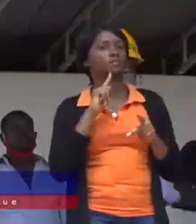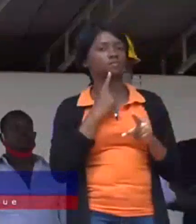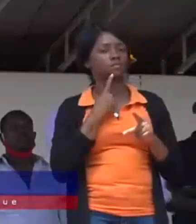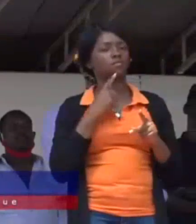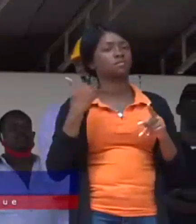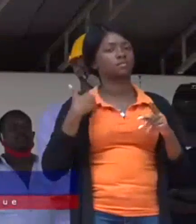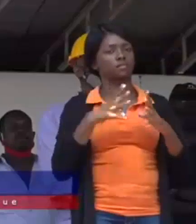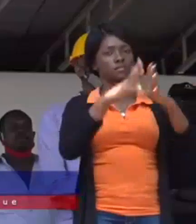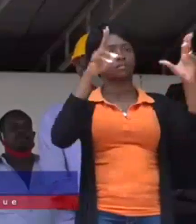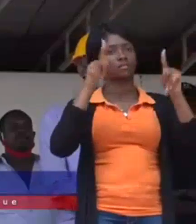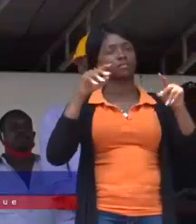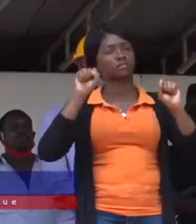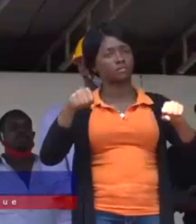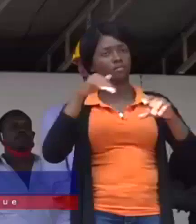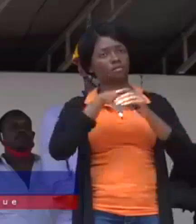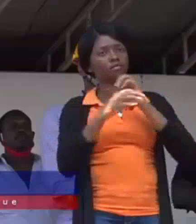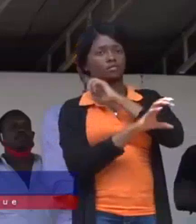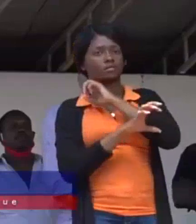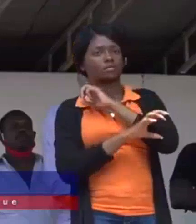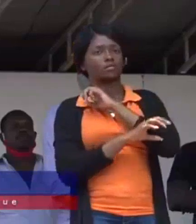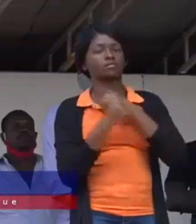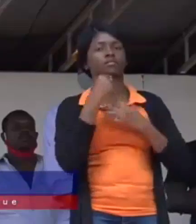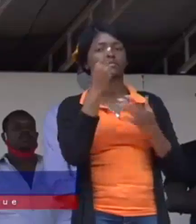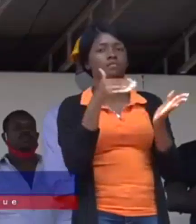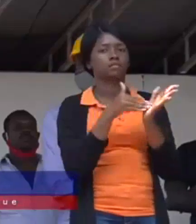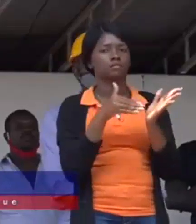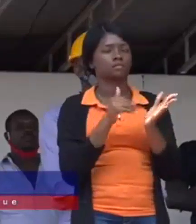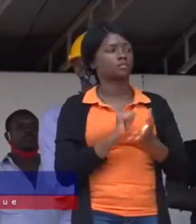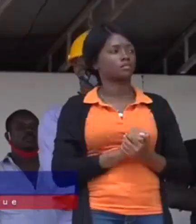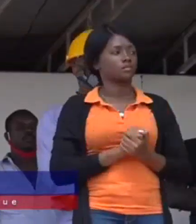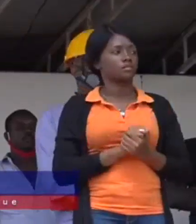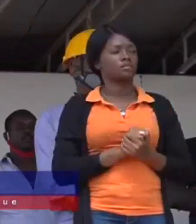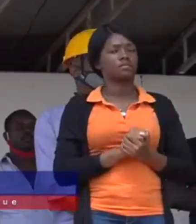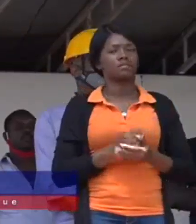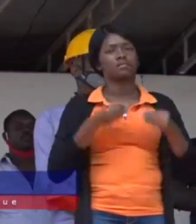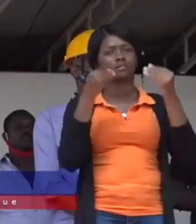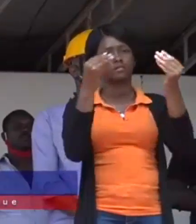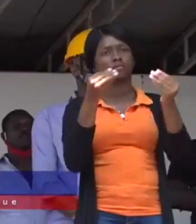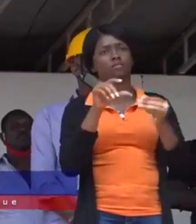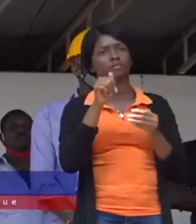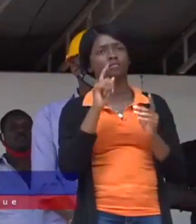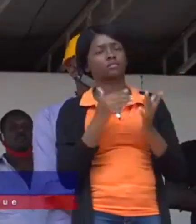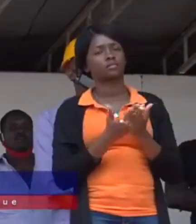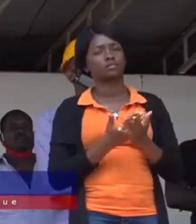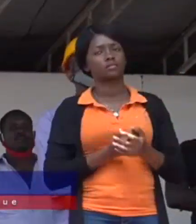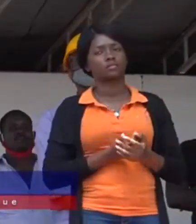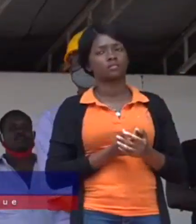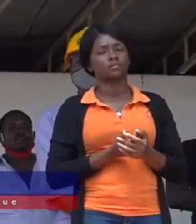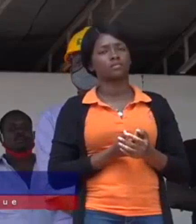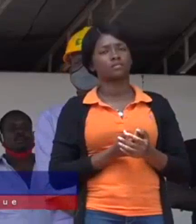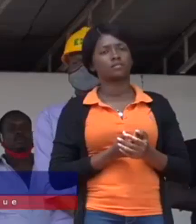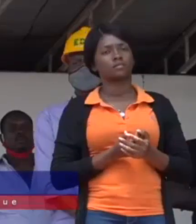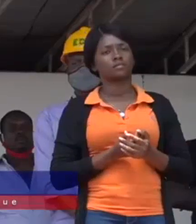charger monde qui est capable. Et il faut ne pas oublier, maintenant nous avons l'autre poule encore. Maintenant nous avons l'autre poule.